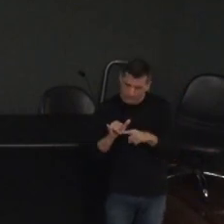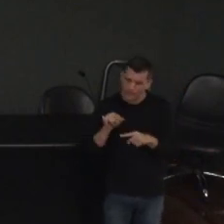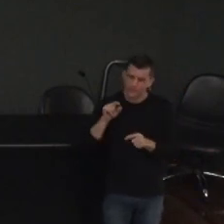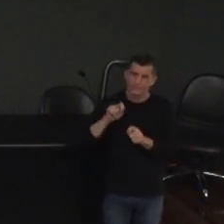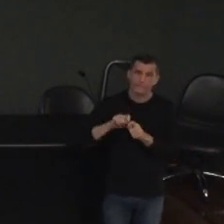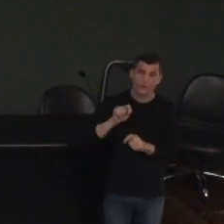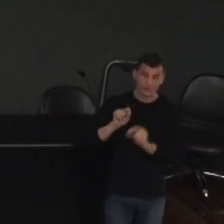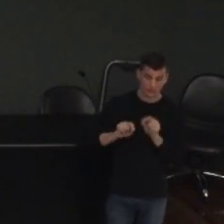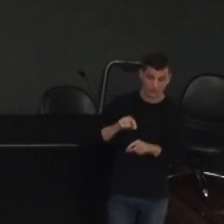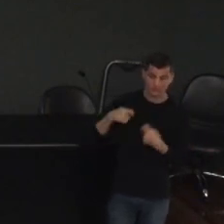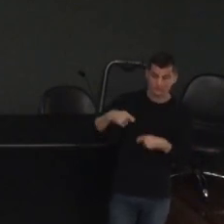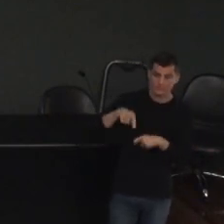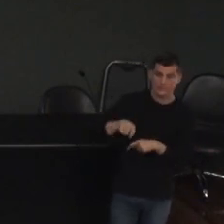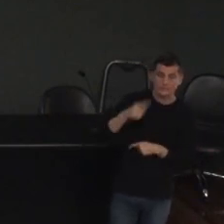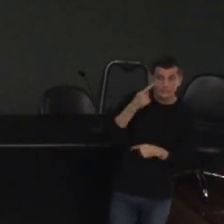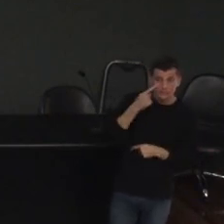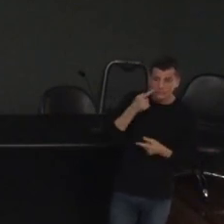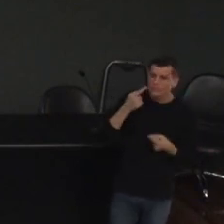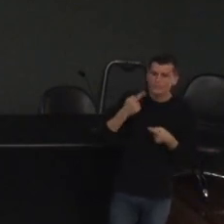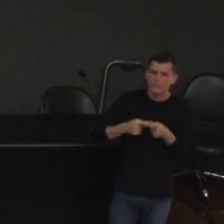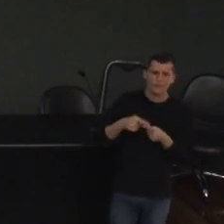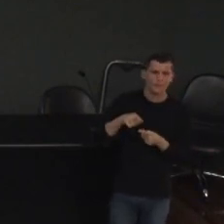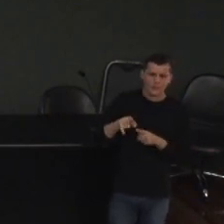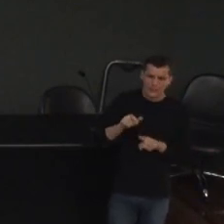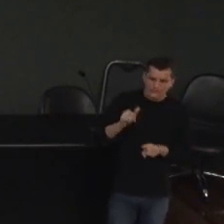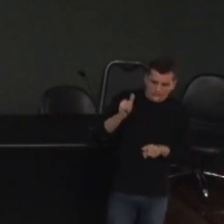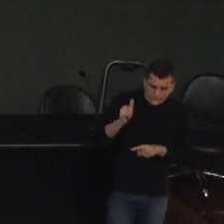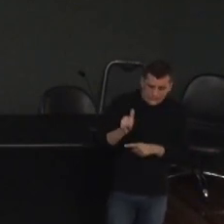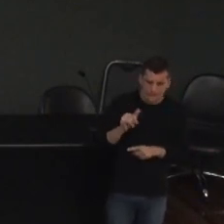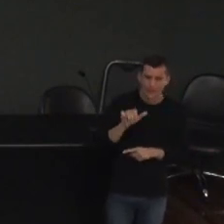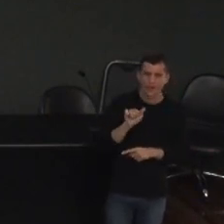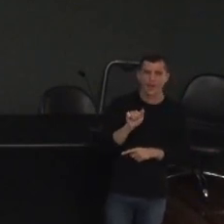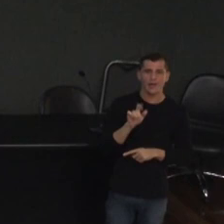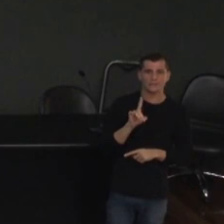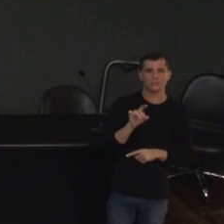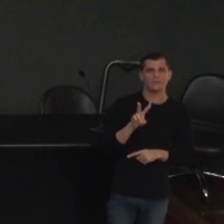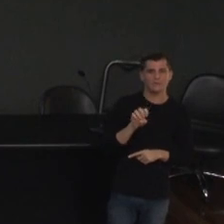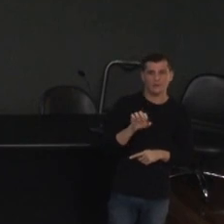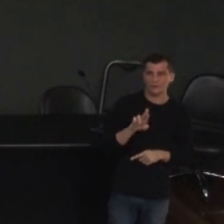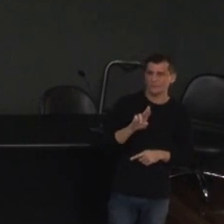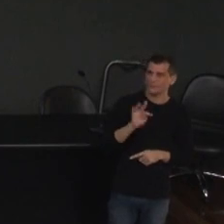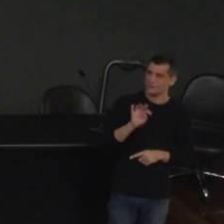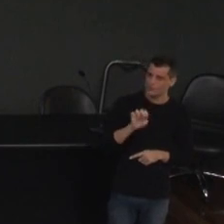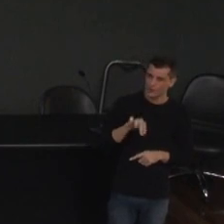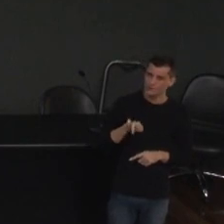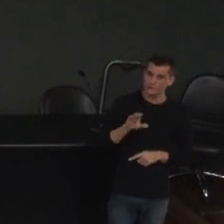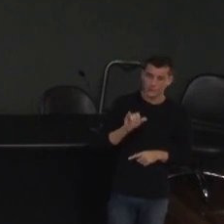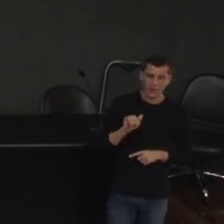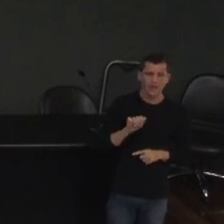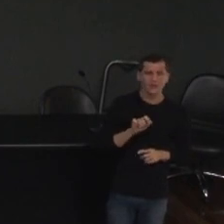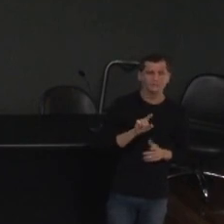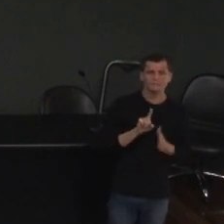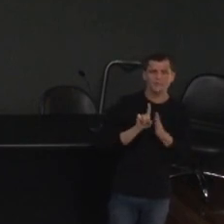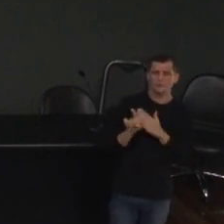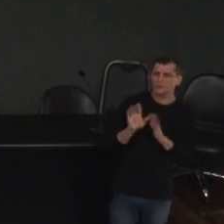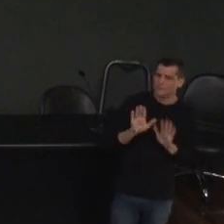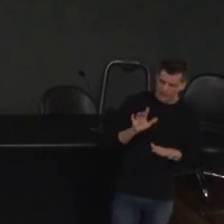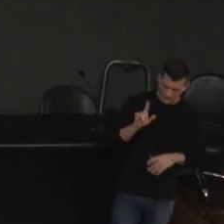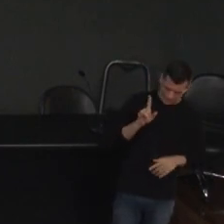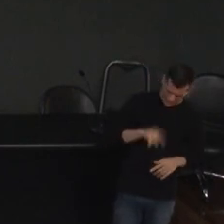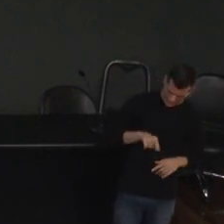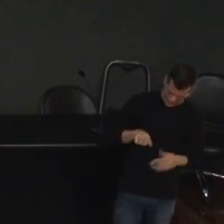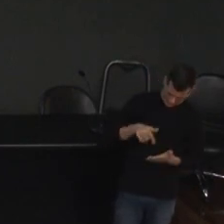de fiscalização pode gerar uma sanção ainda mais grave E aí vocês vão dizer assim a peronte mas não se aplica a multa Então não precisa me preocupar